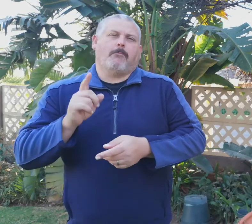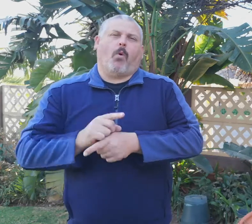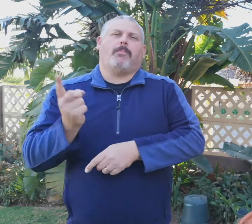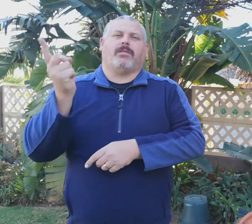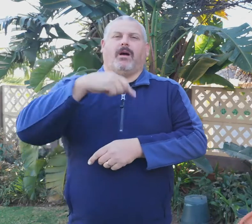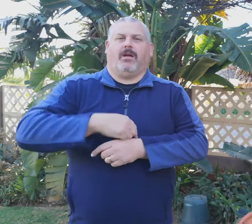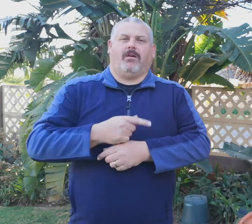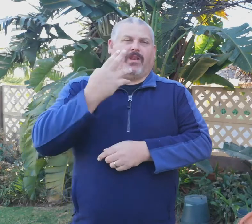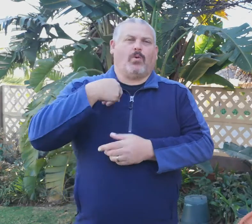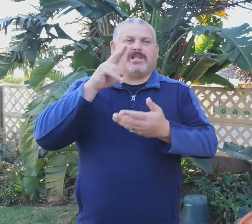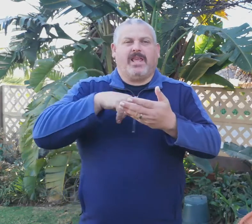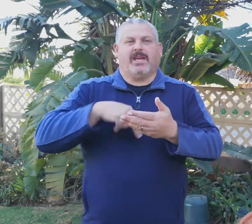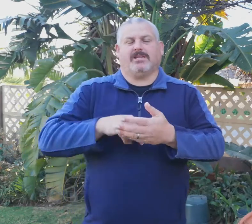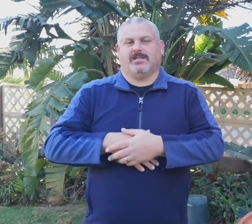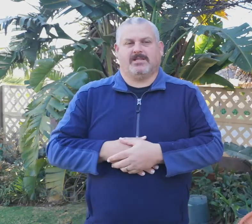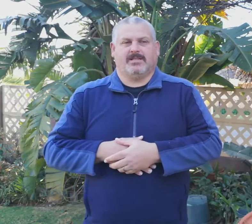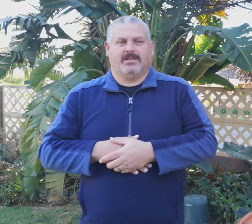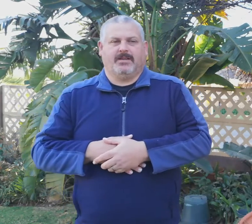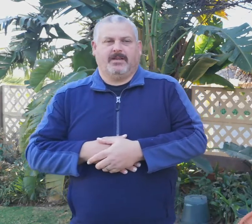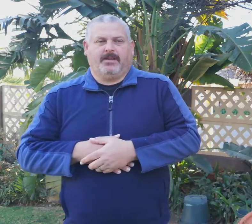Maar op een dag, wanneer ons lees,